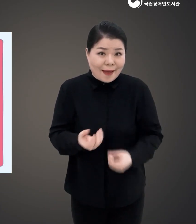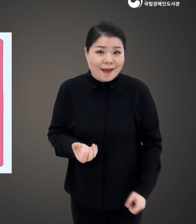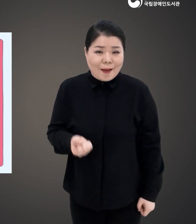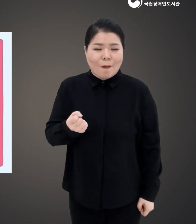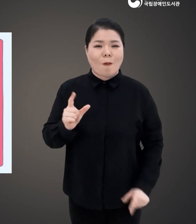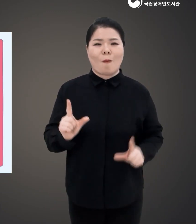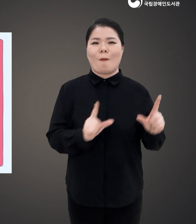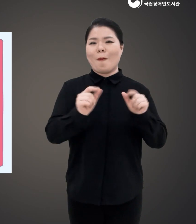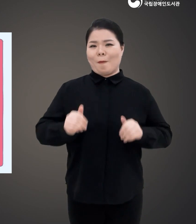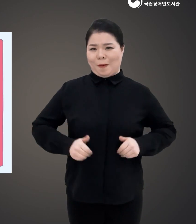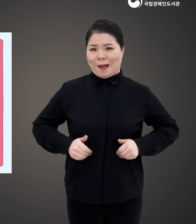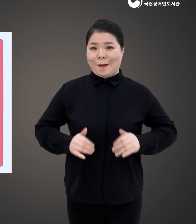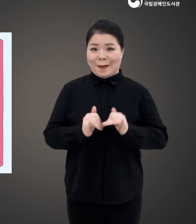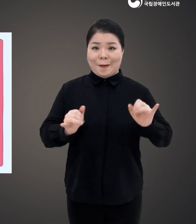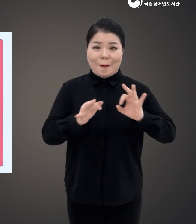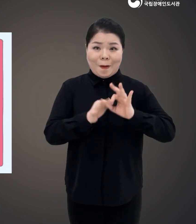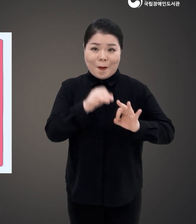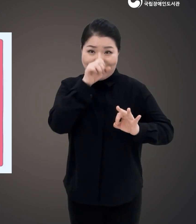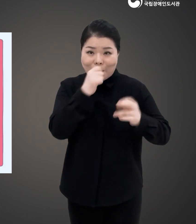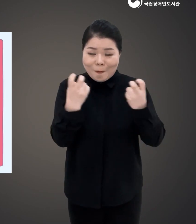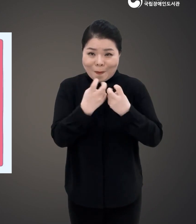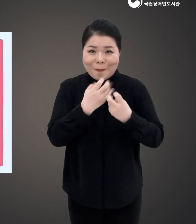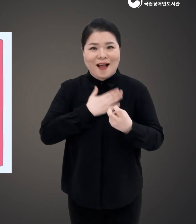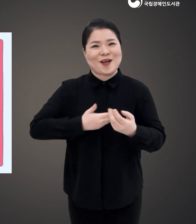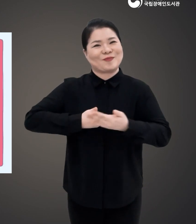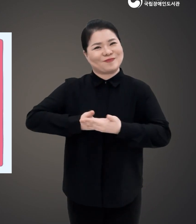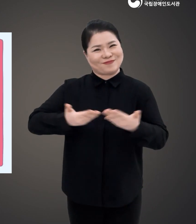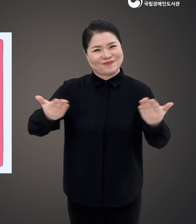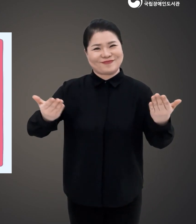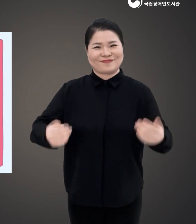생생한 사례를 바탕으로 한 실용적인 관계 꿀팁까지.